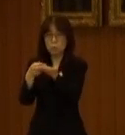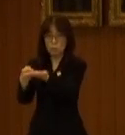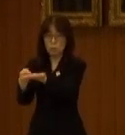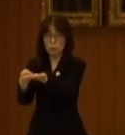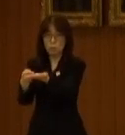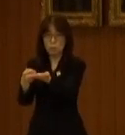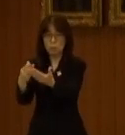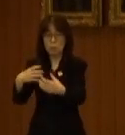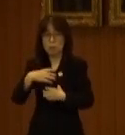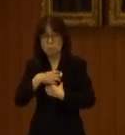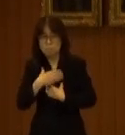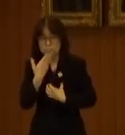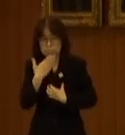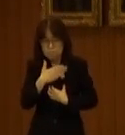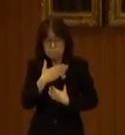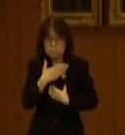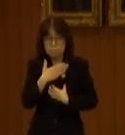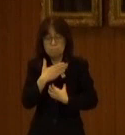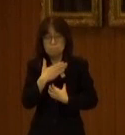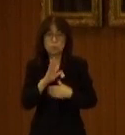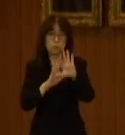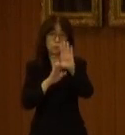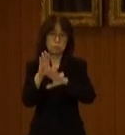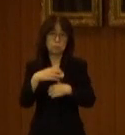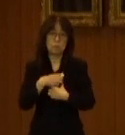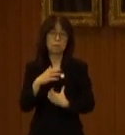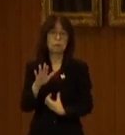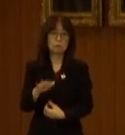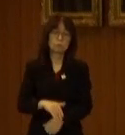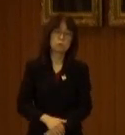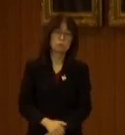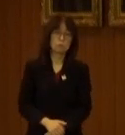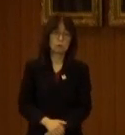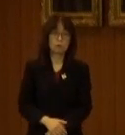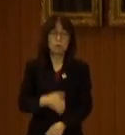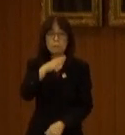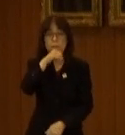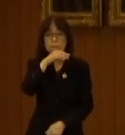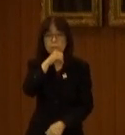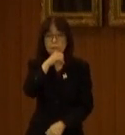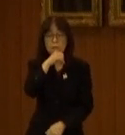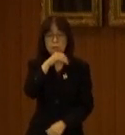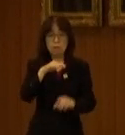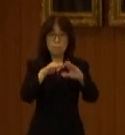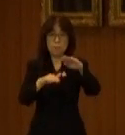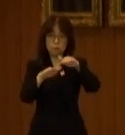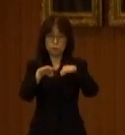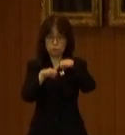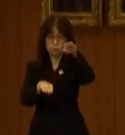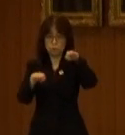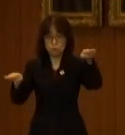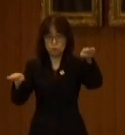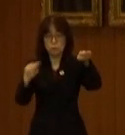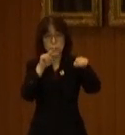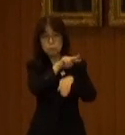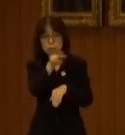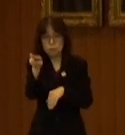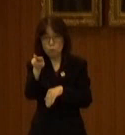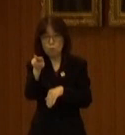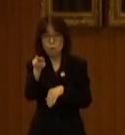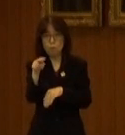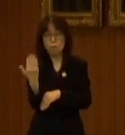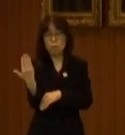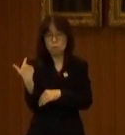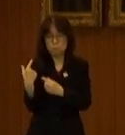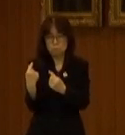というものが懸念をされるところであります。年齢別の感染者数の割合を見ますと、依然